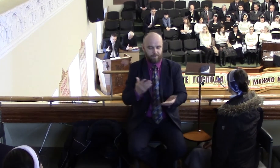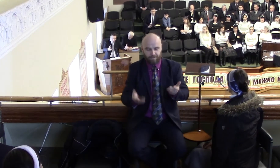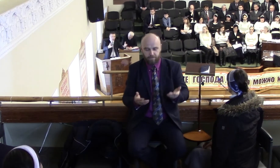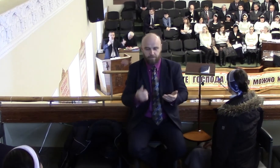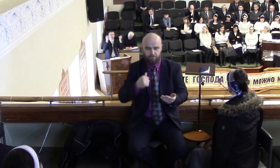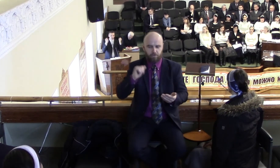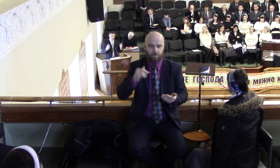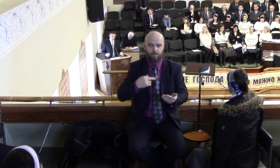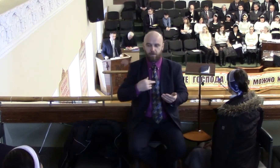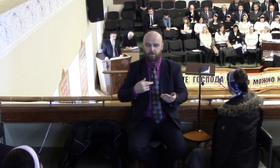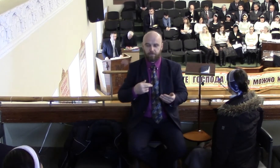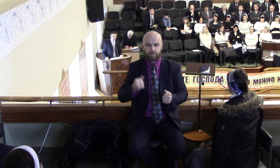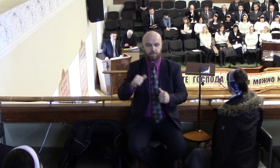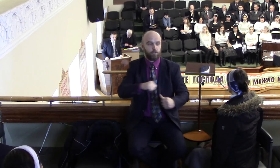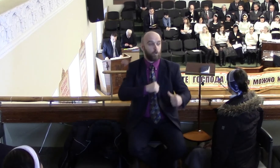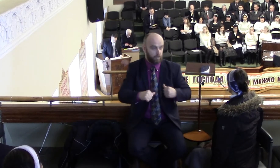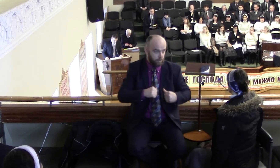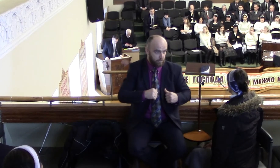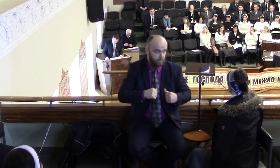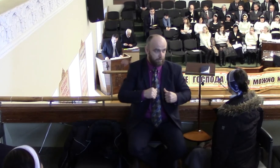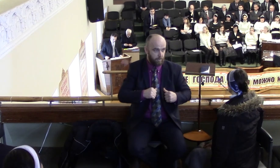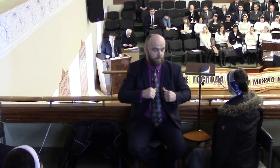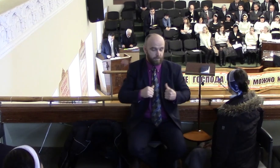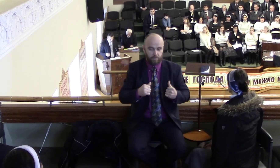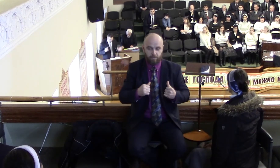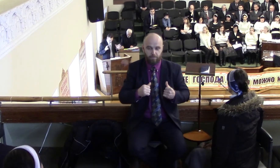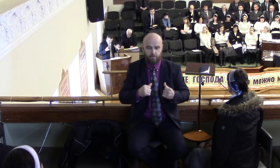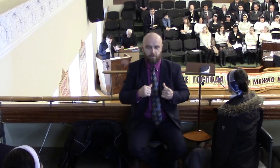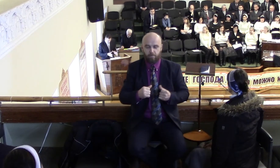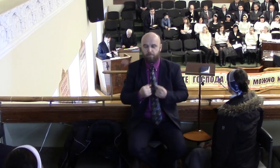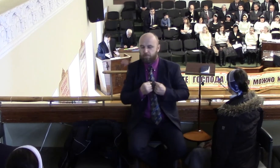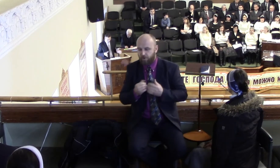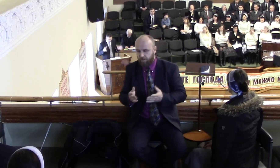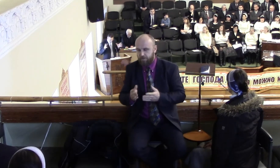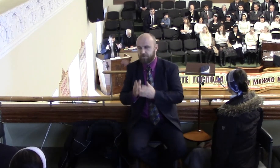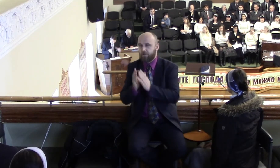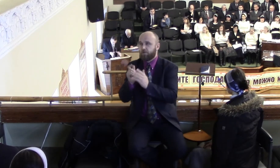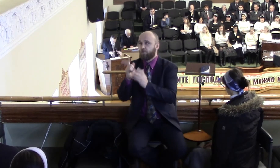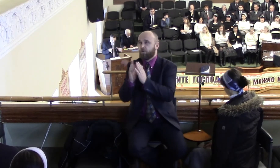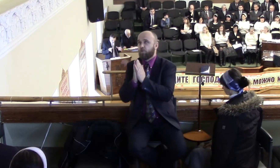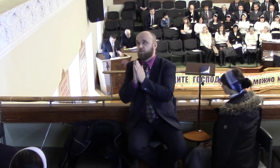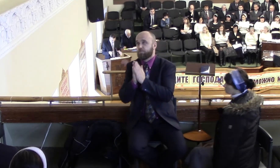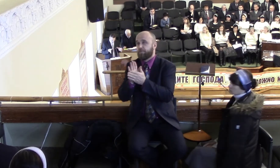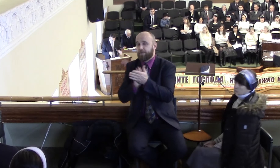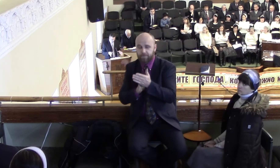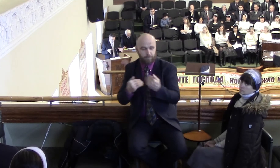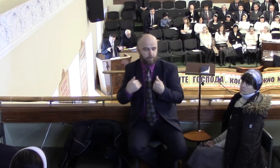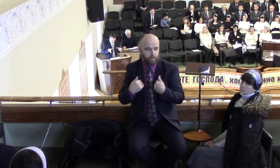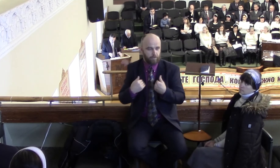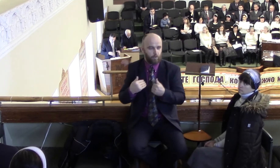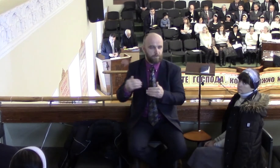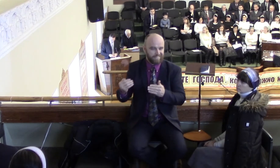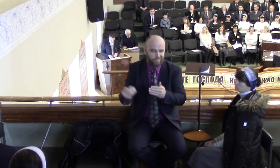Чтобы он был воскрешен по вере с Иисусом Христом. Воскрешение. Воскресил нас с